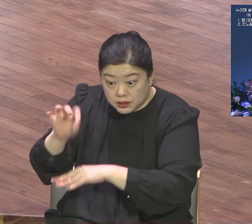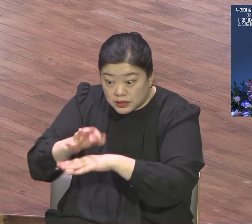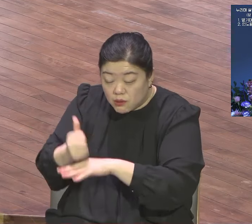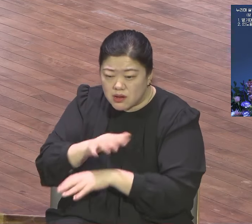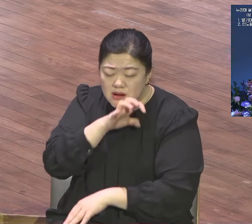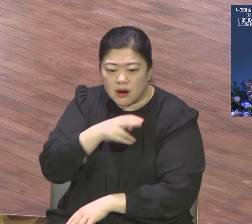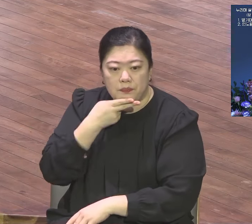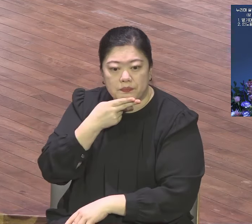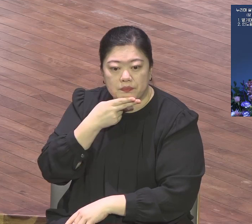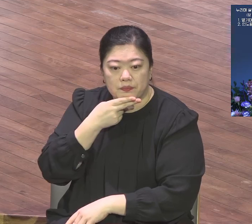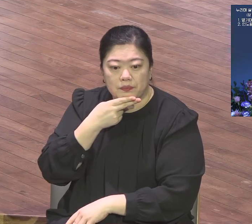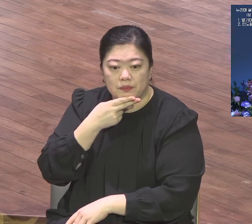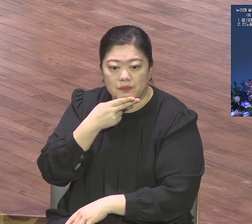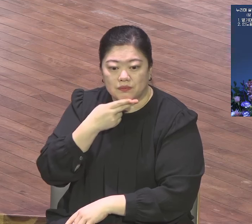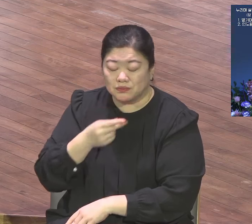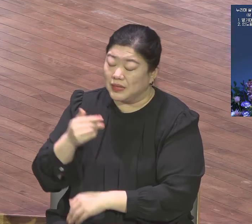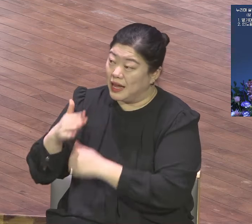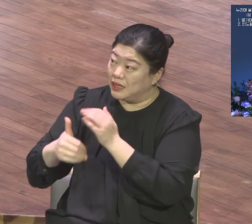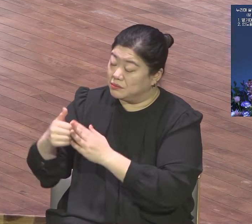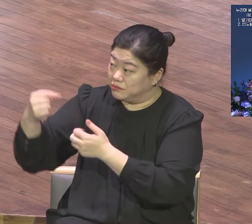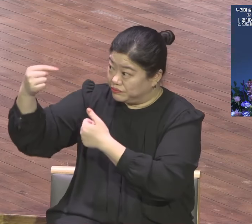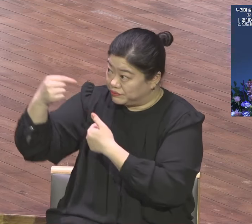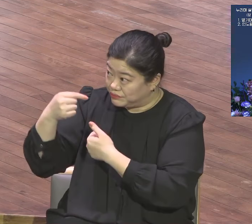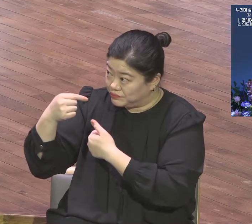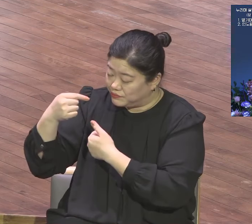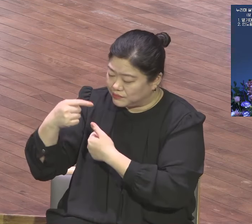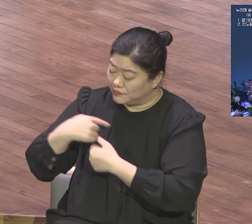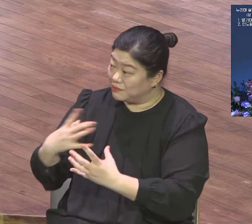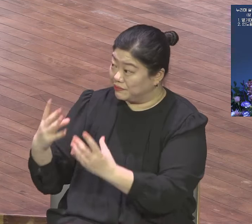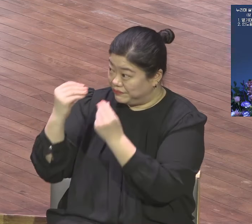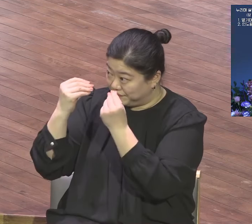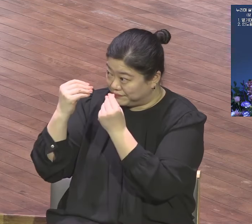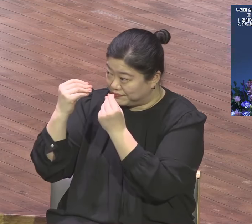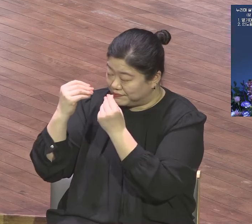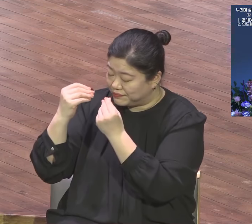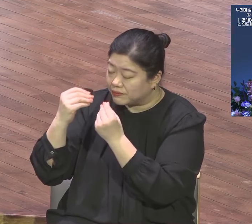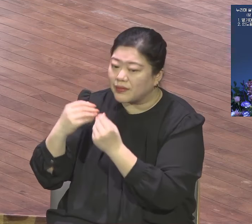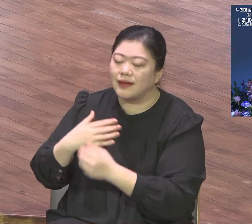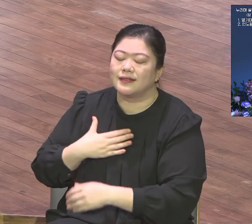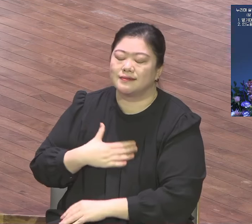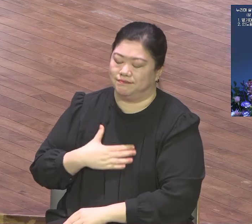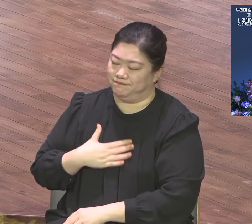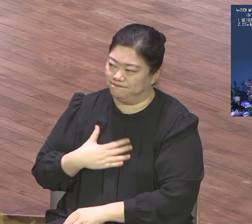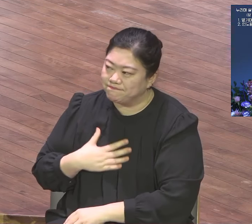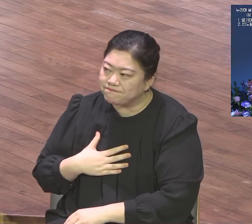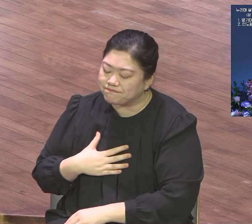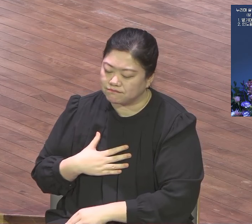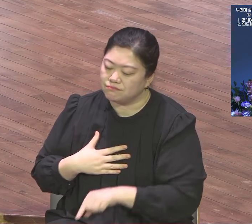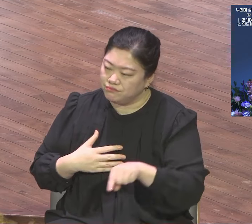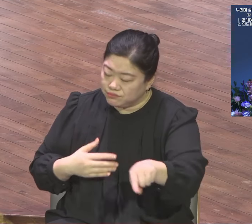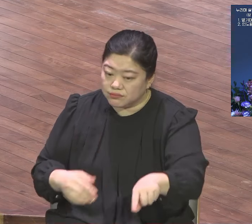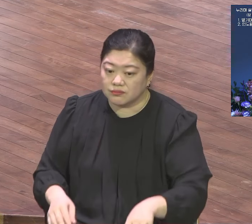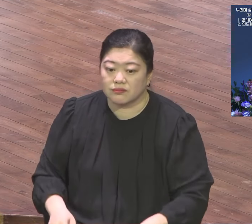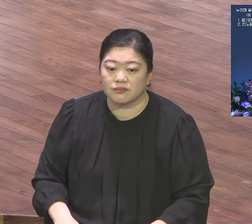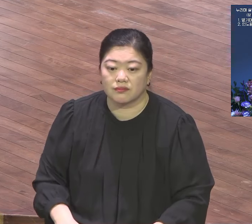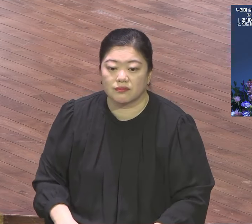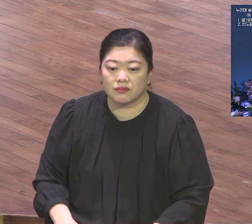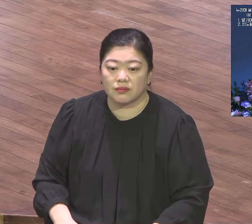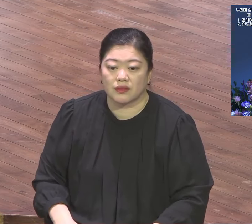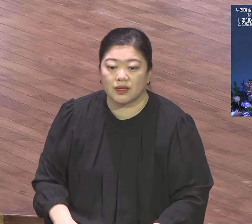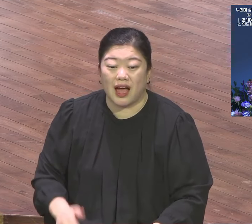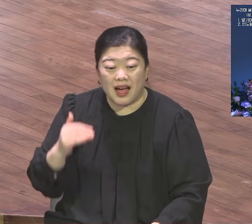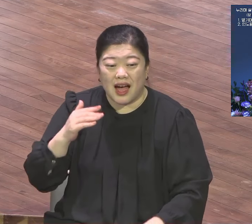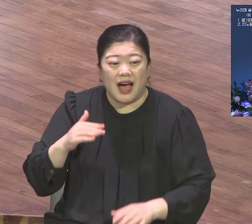그 성령의 다양성이라 그래. 뭐 이거 하면 되지. 아, 교회가 말이 이래 한다 또 저렇게 한다 또 안 하고